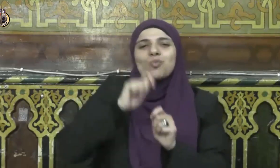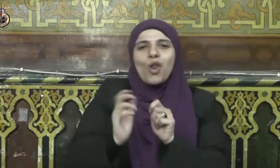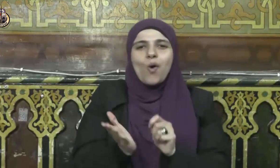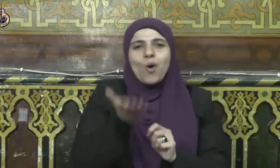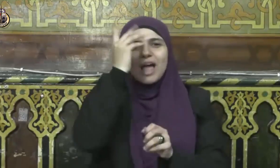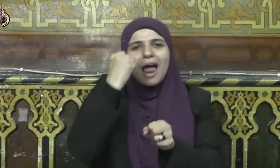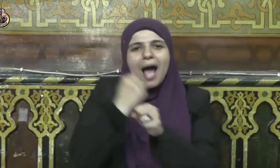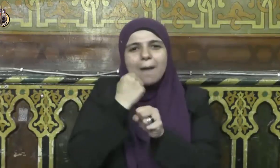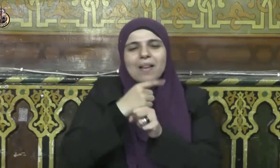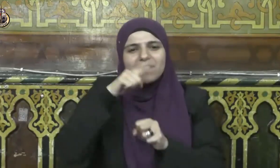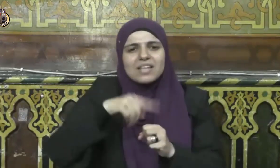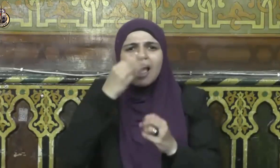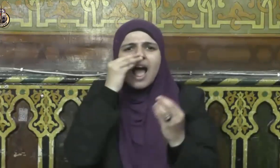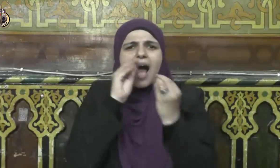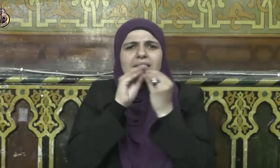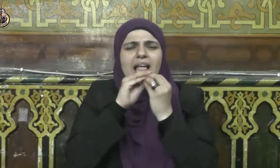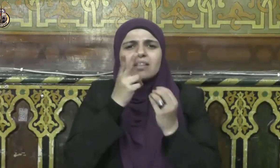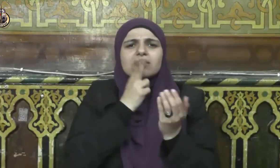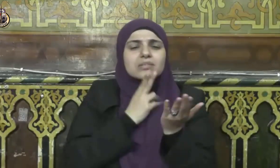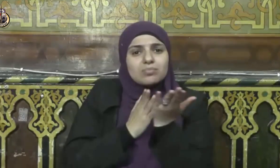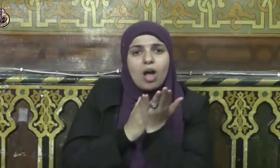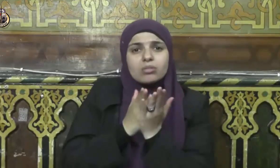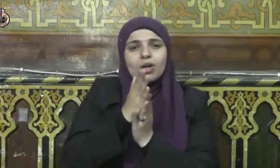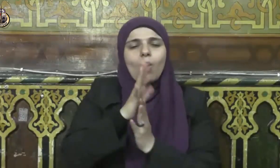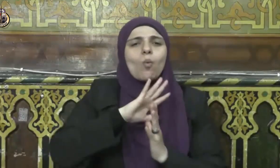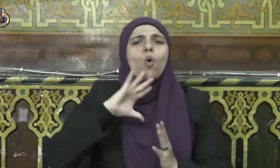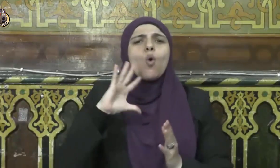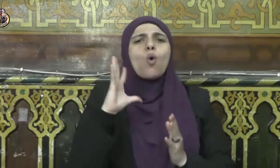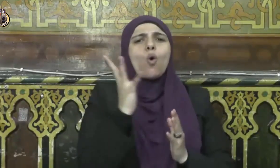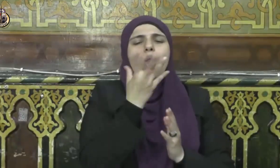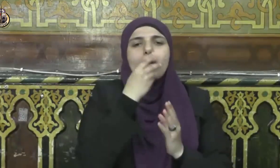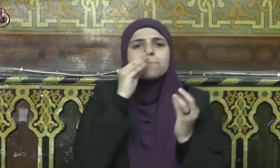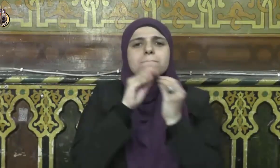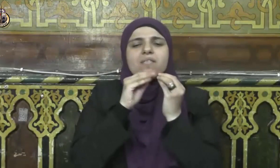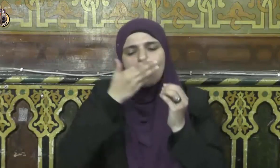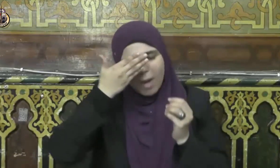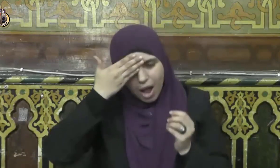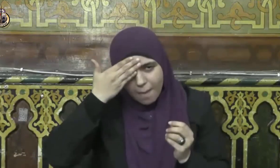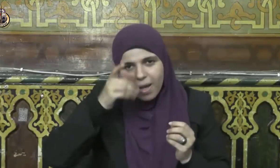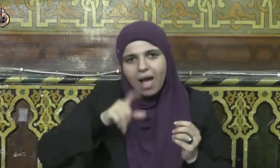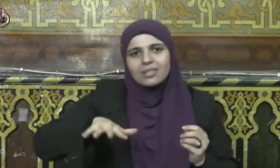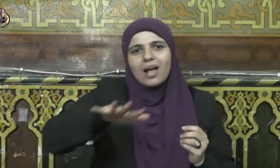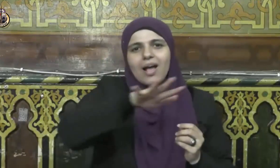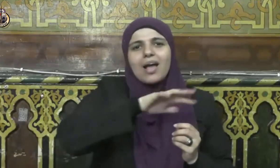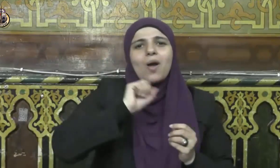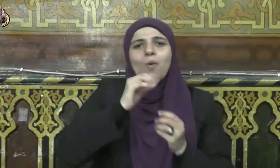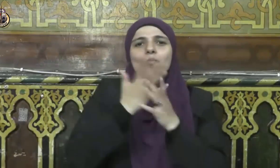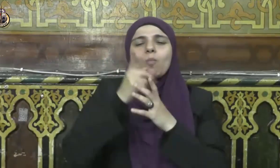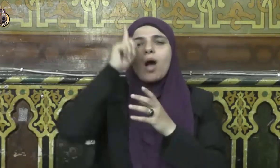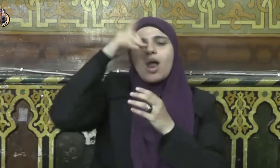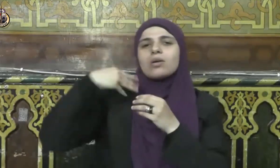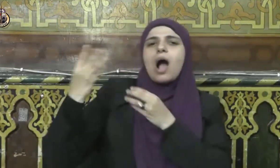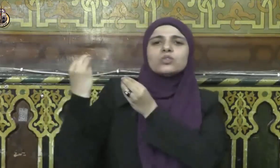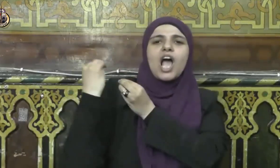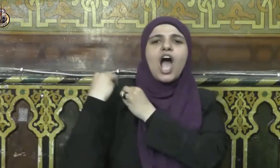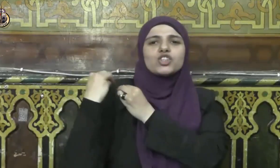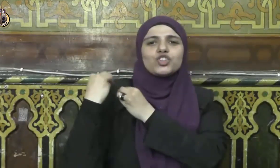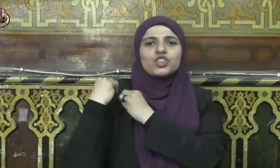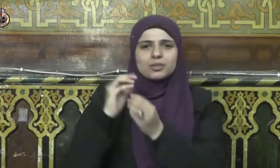وجل في فعل العادات كل ذلك يدخل في مفهوم العبادة التي يثاب